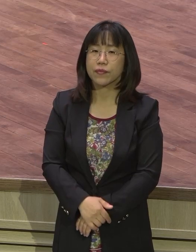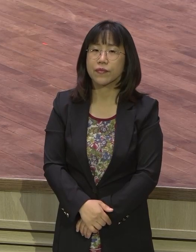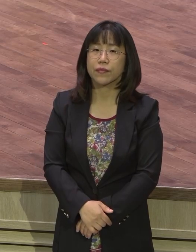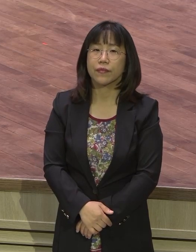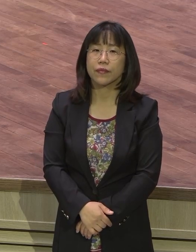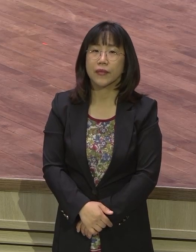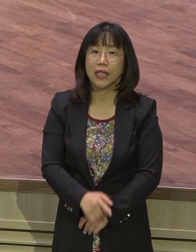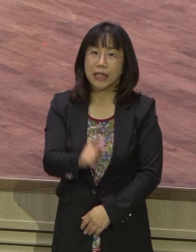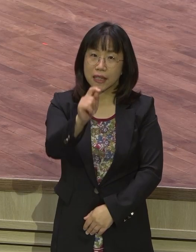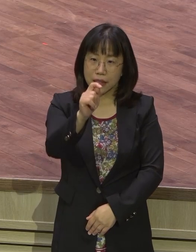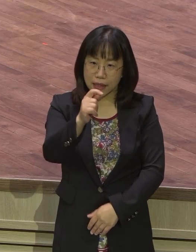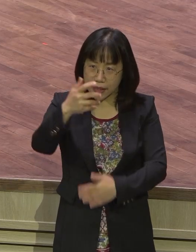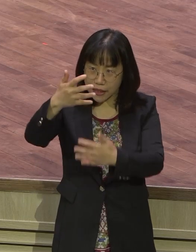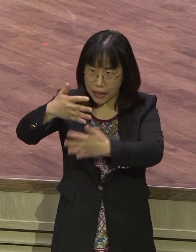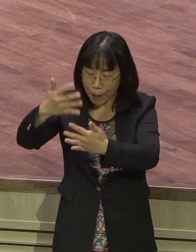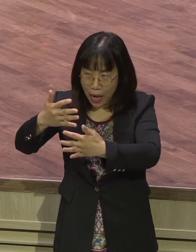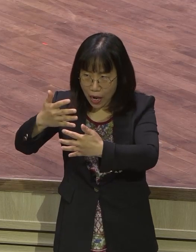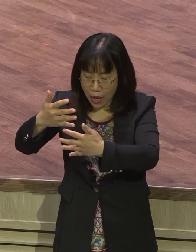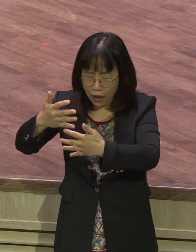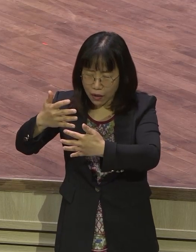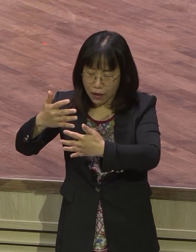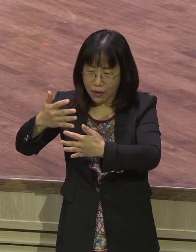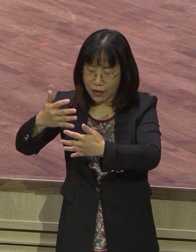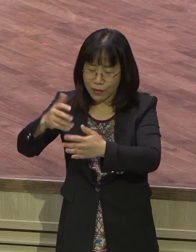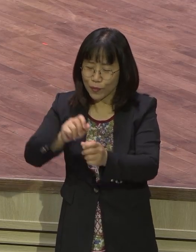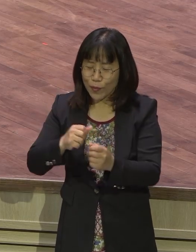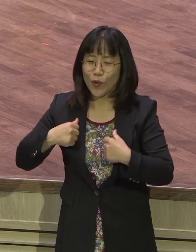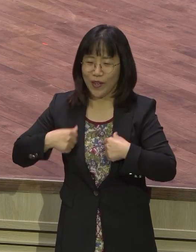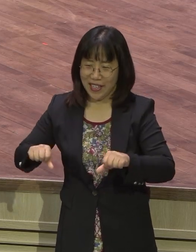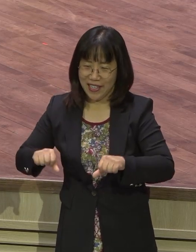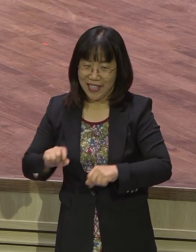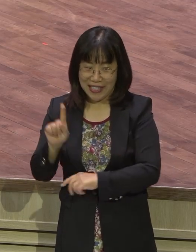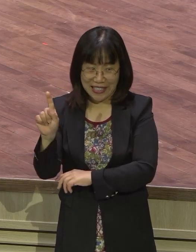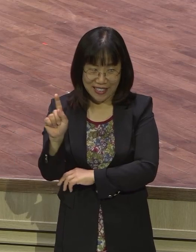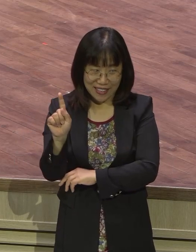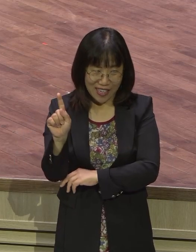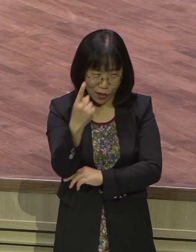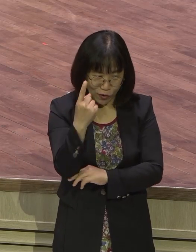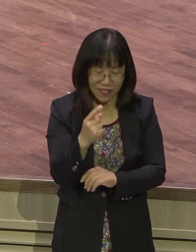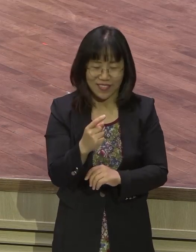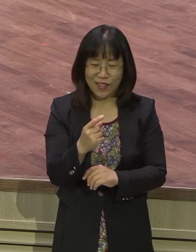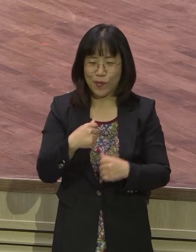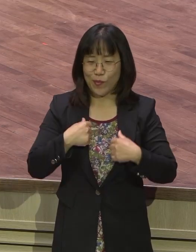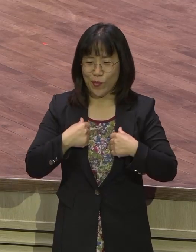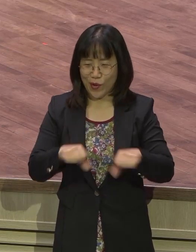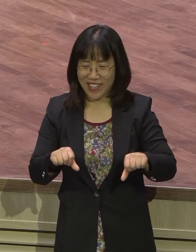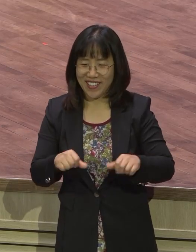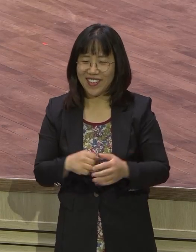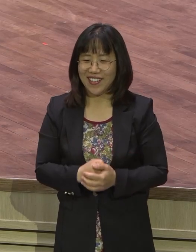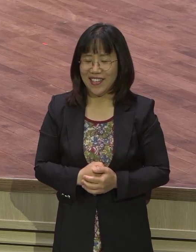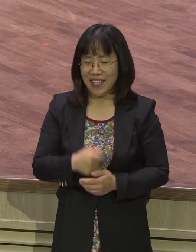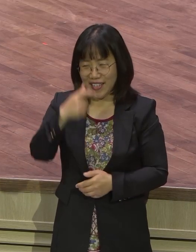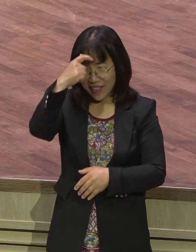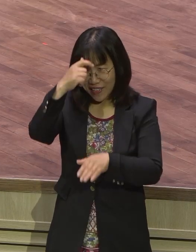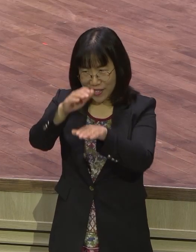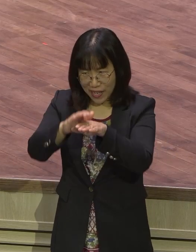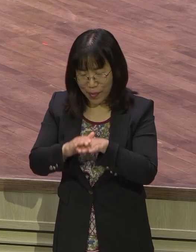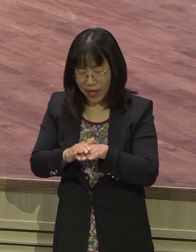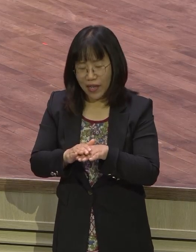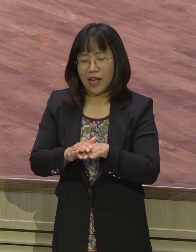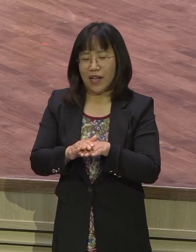드라마 안 봐야 돼. 드라마 안 보고 야구 경기 안 보고 예배 드려야 되겠다. 구별된